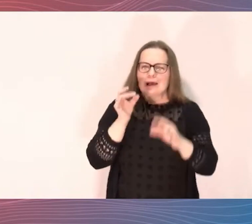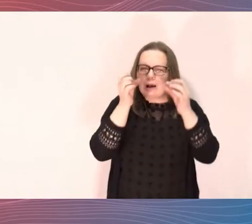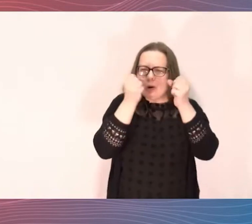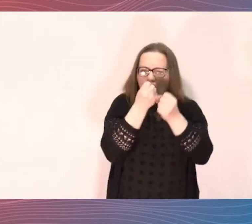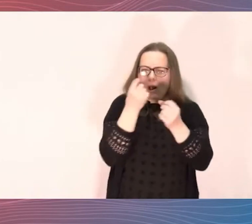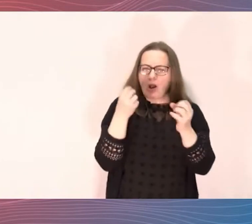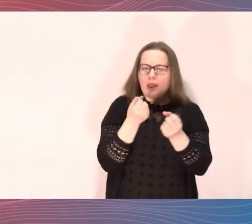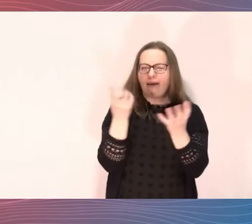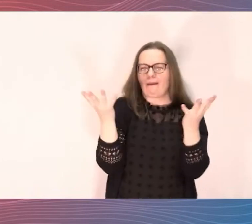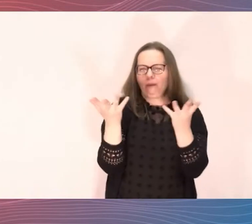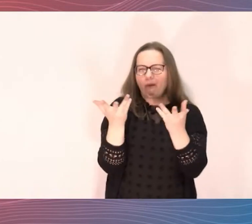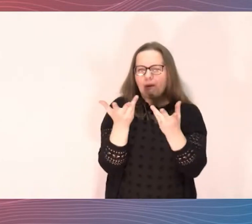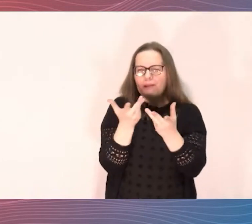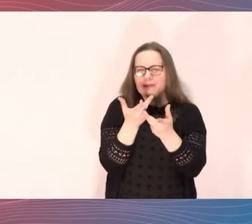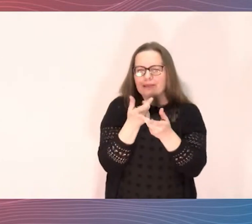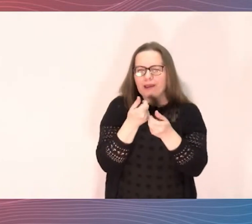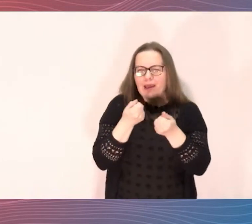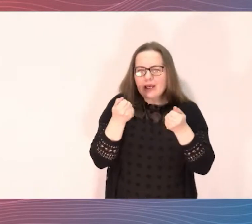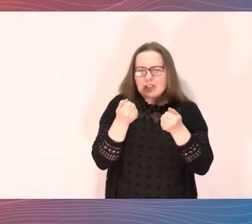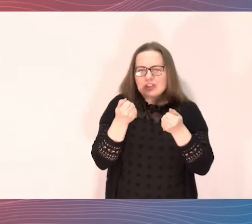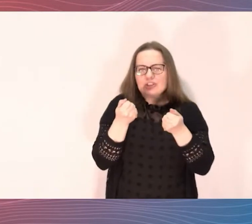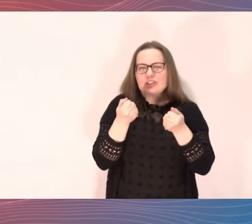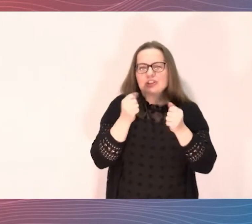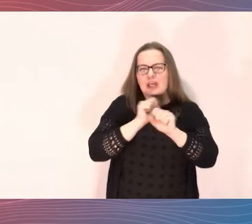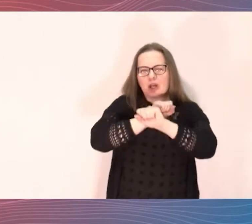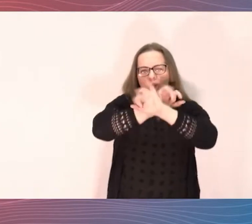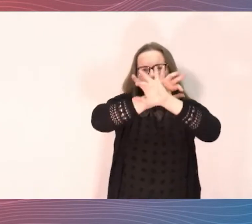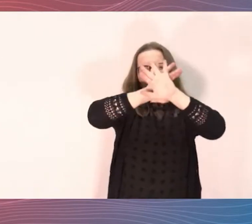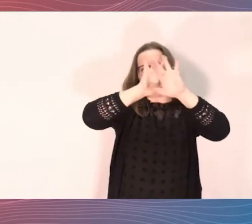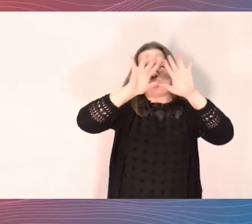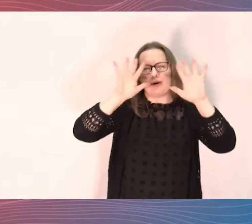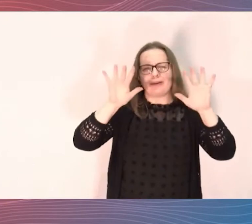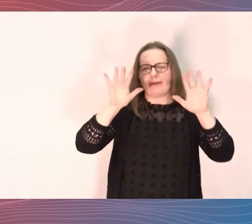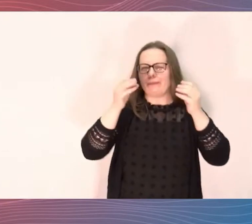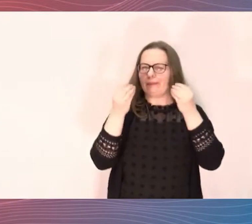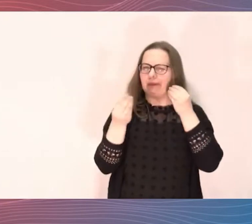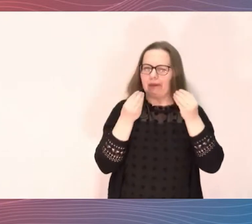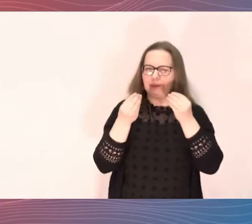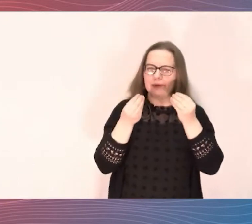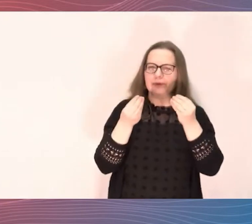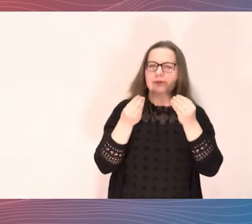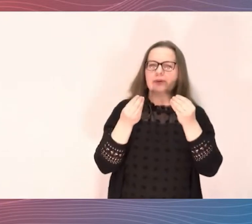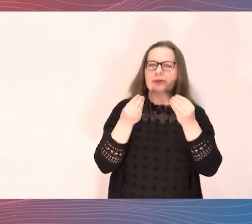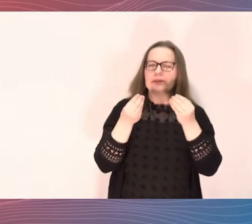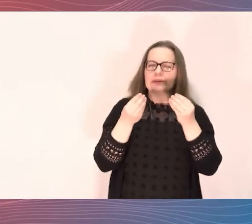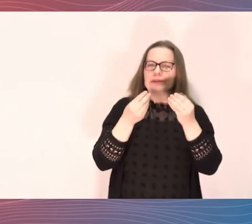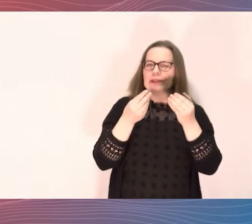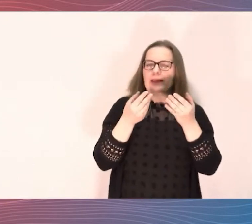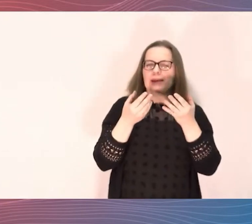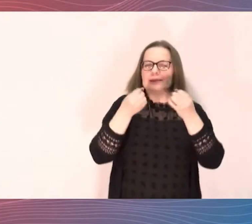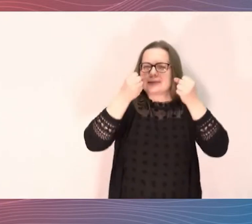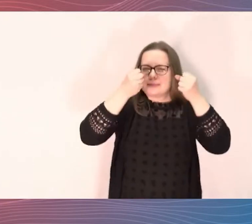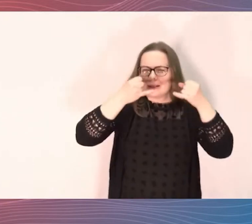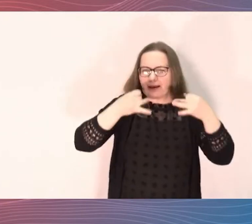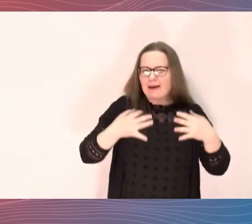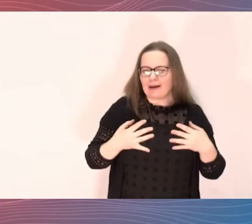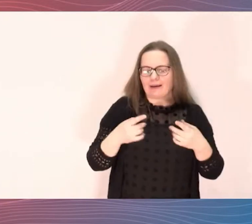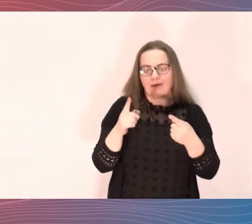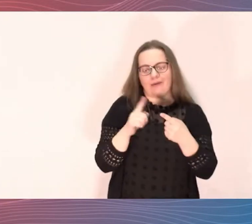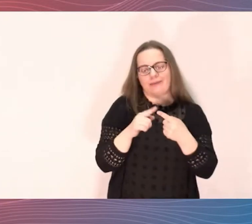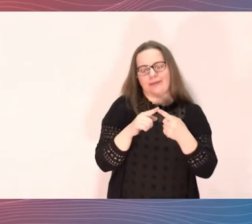Deus em sua vida, em sua natureza. Tais como, citando um exemplo, luz,